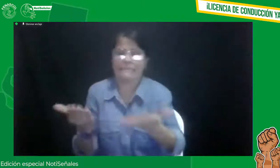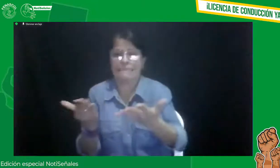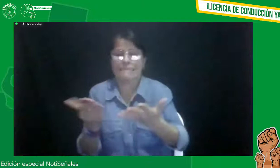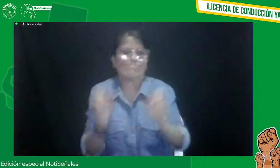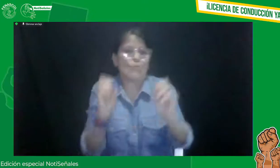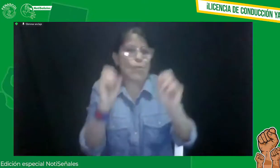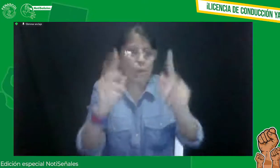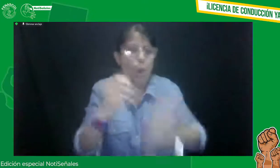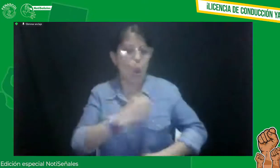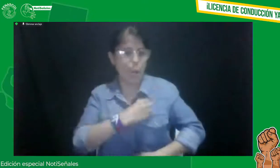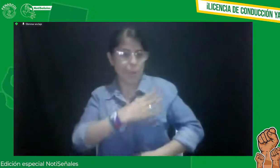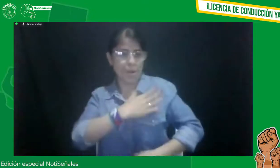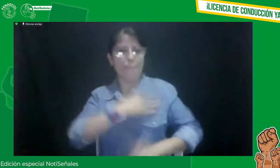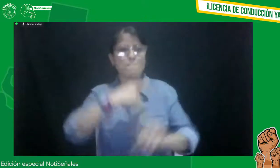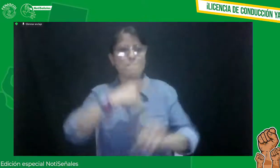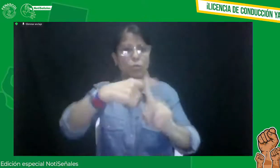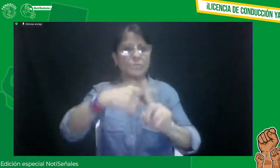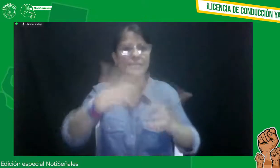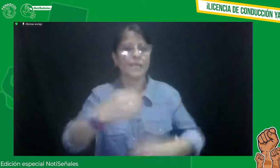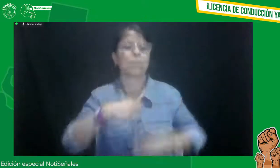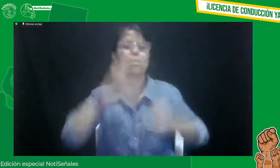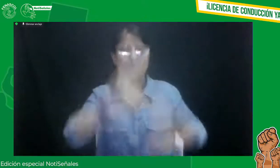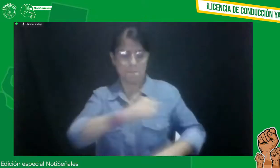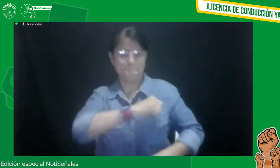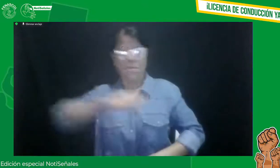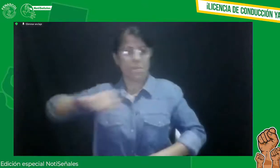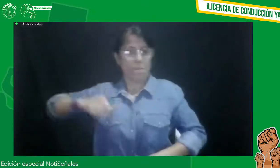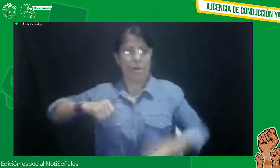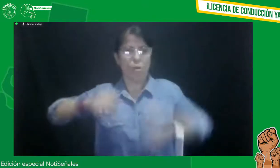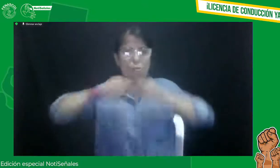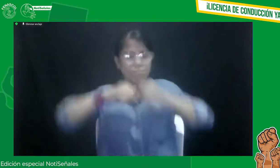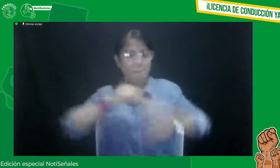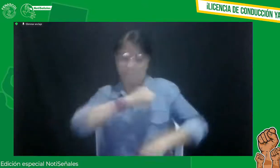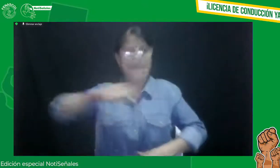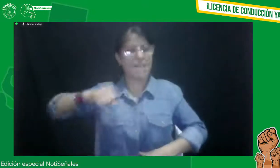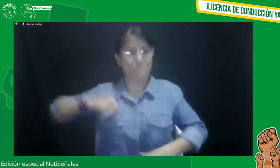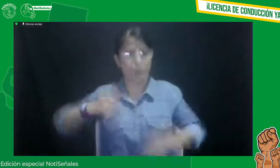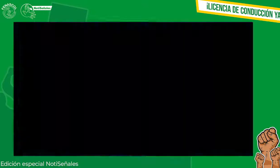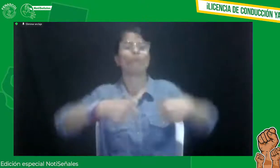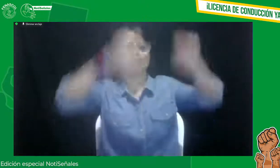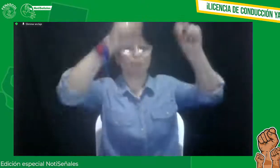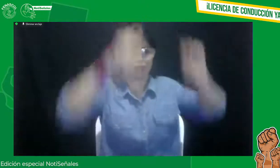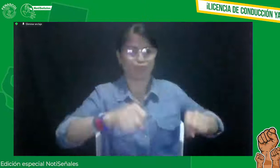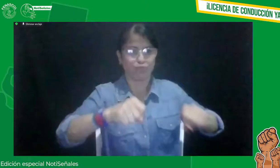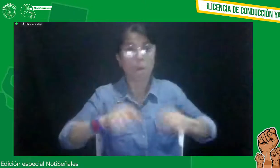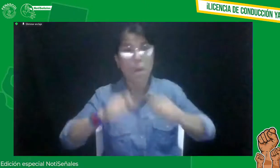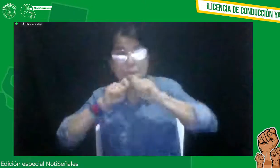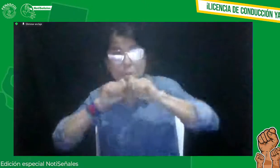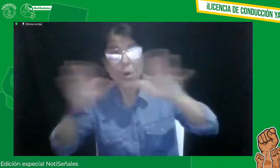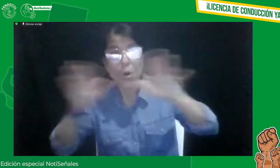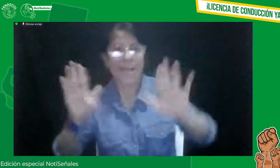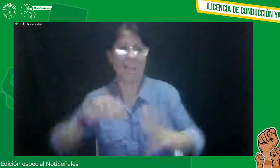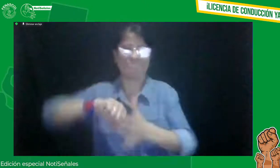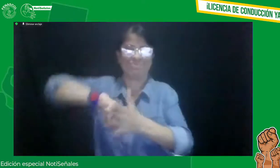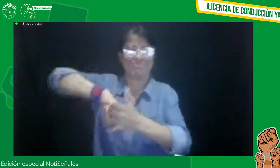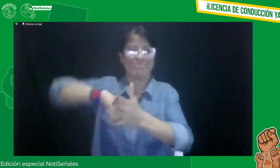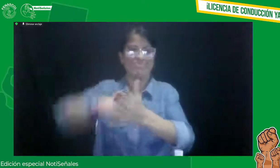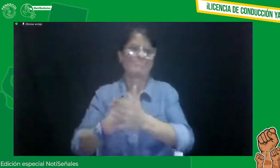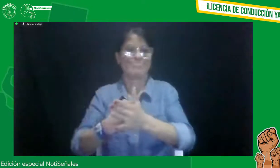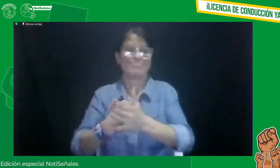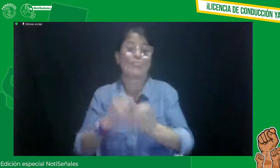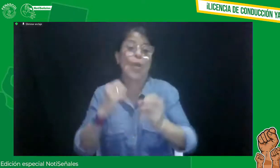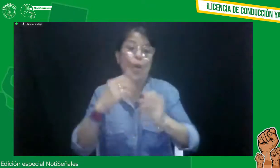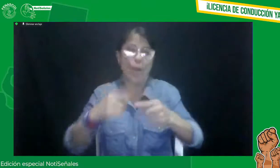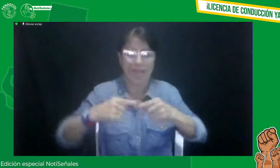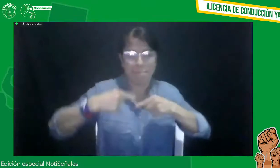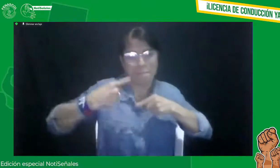cuenta, es importante seguir trabajando en ello. Sí, es algo positivo, como menciono, el tema de la licencia